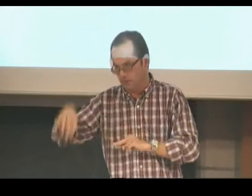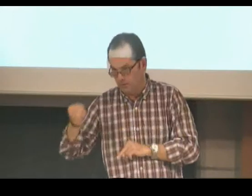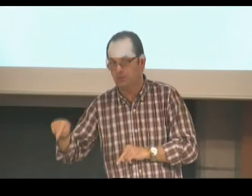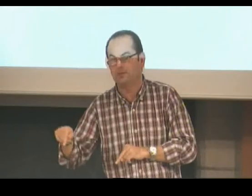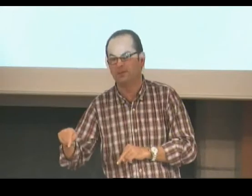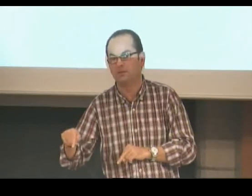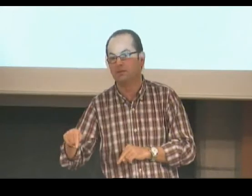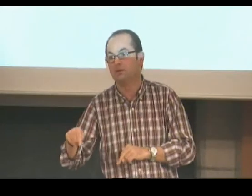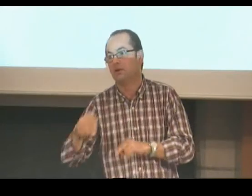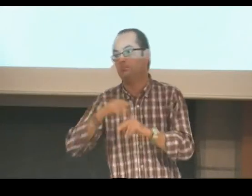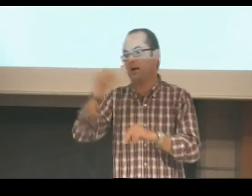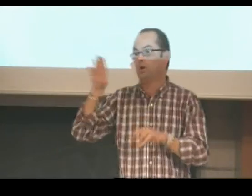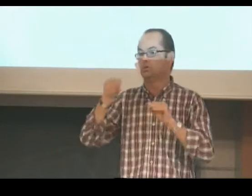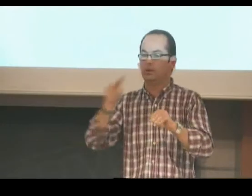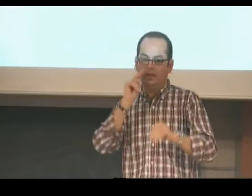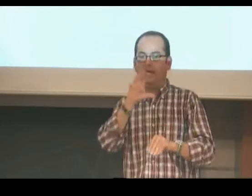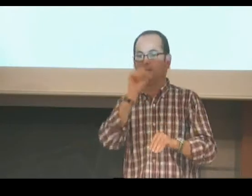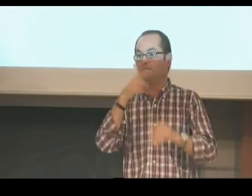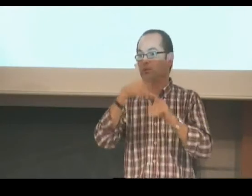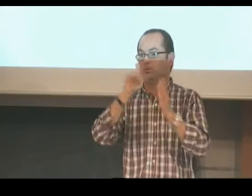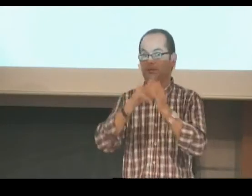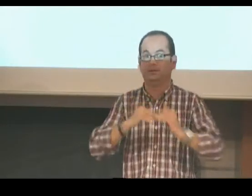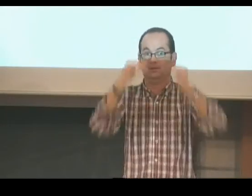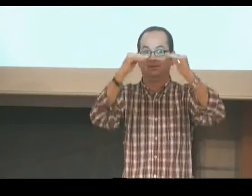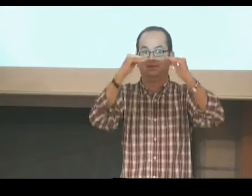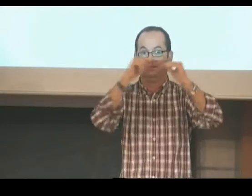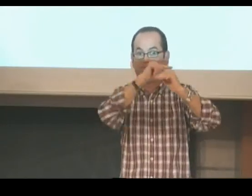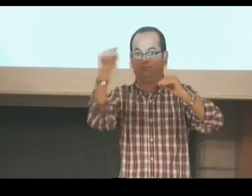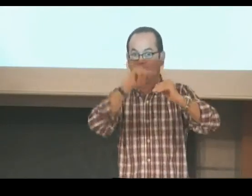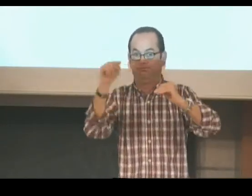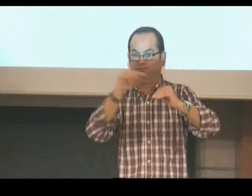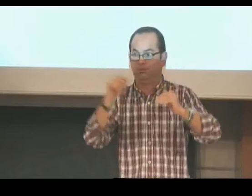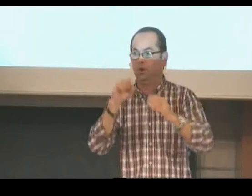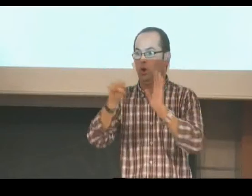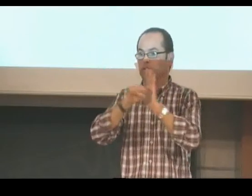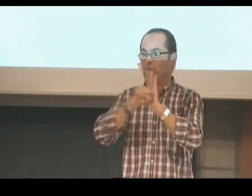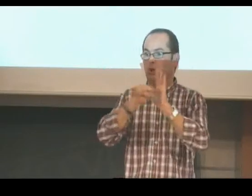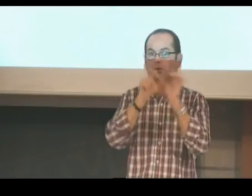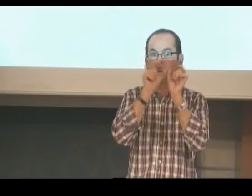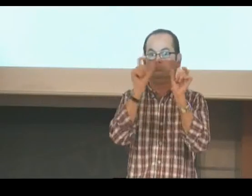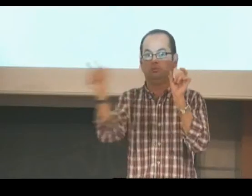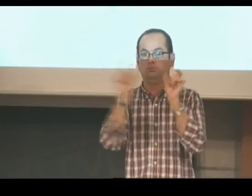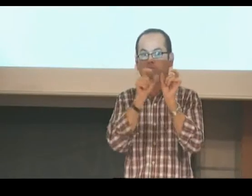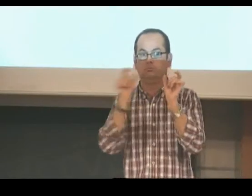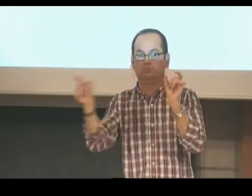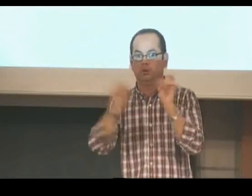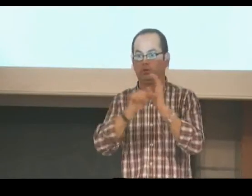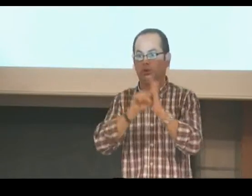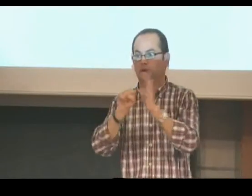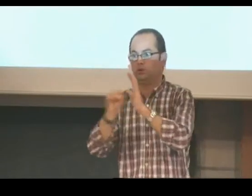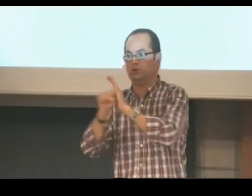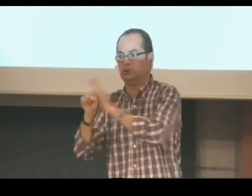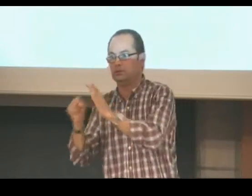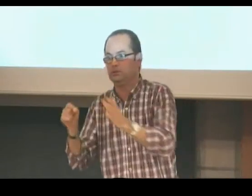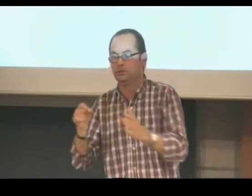Continuarem fent la traducció i la transcripció al català escrit per tal que els usuaris puguin llegir, perquè la primera fase